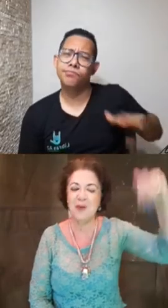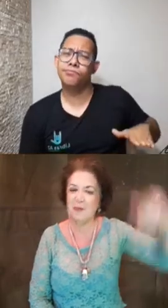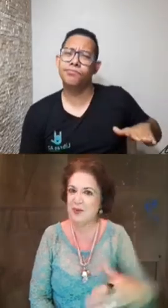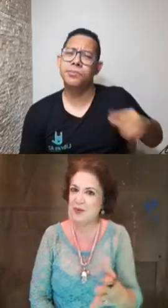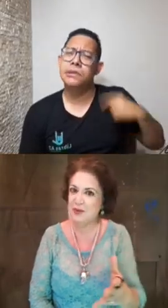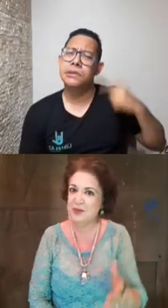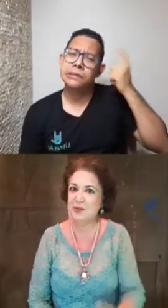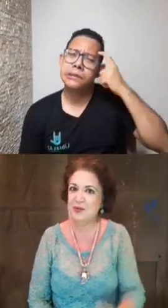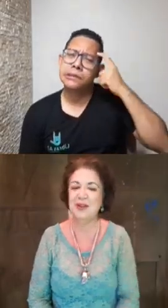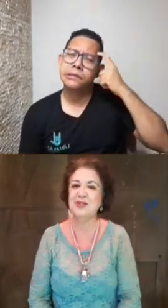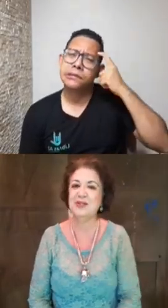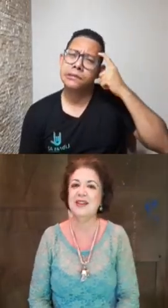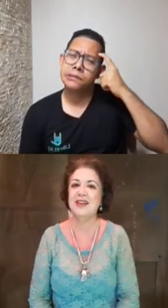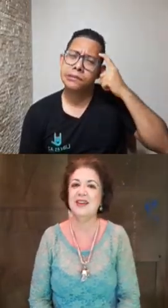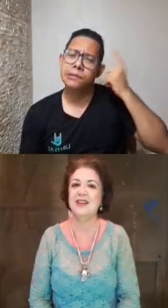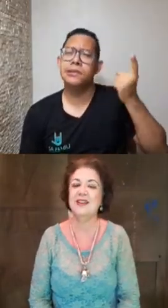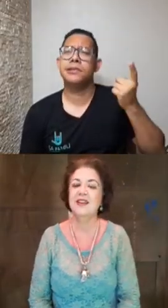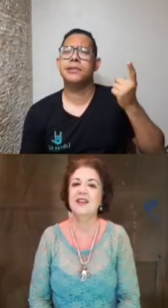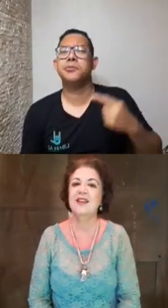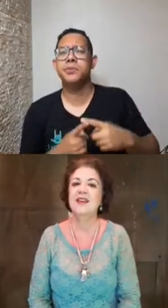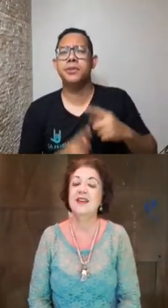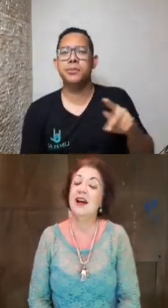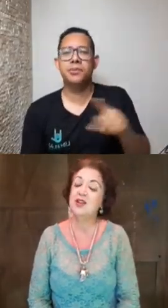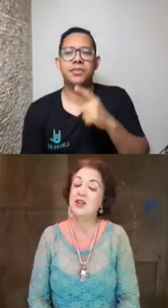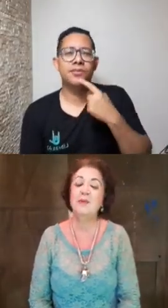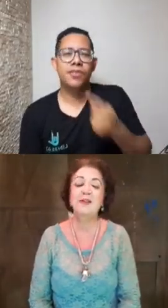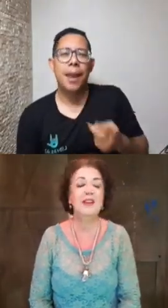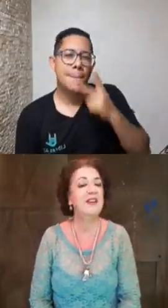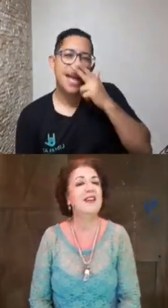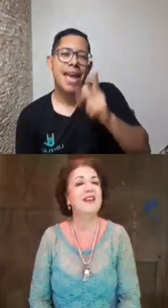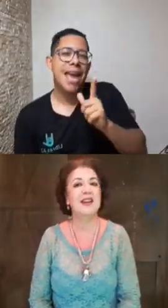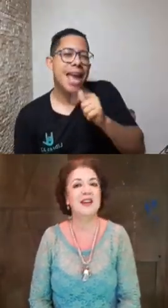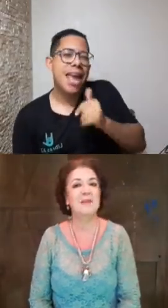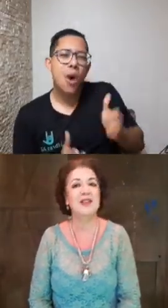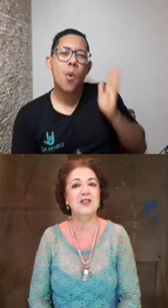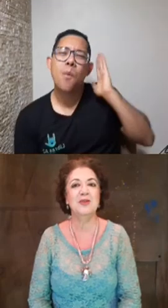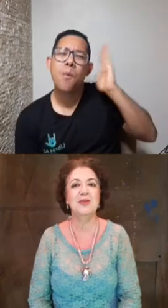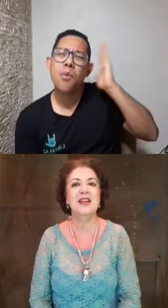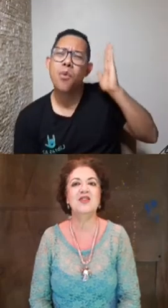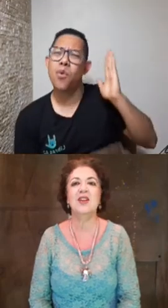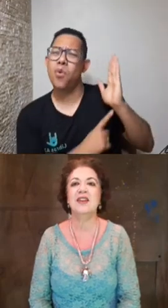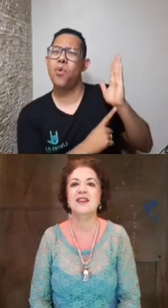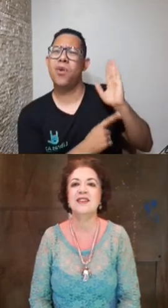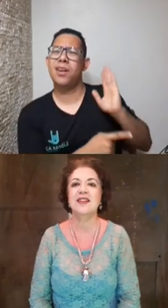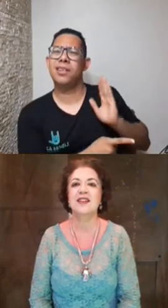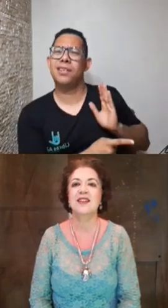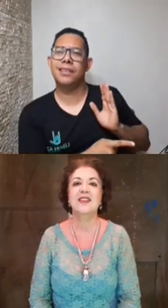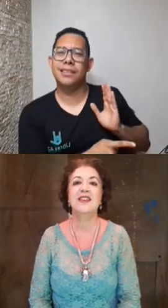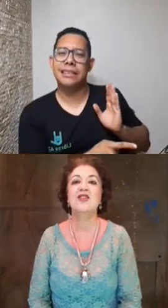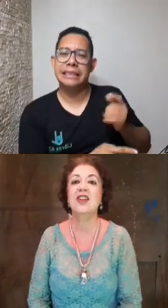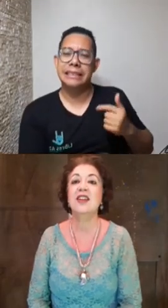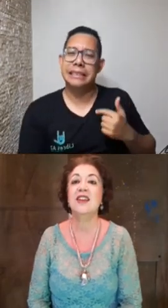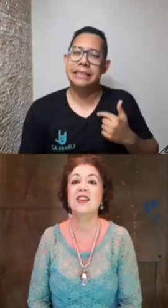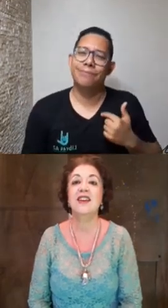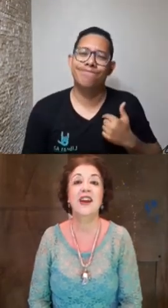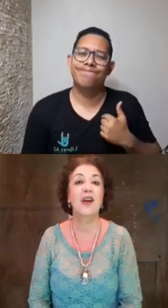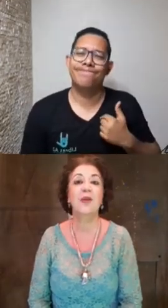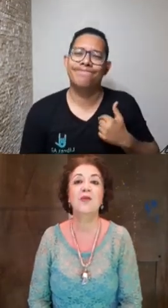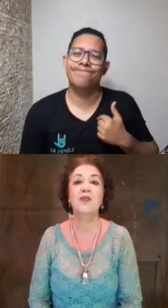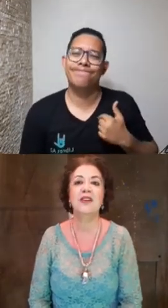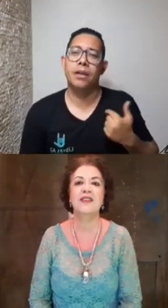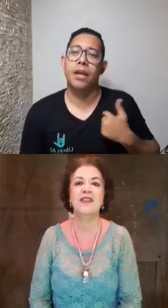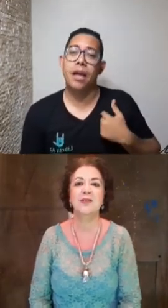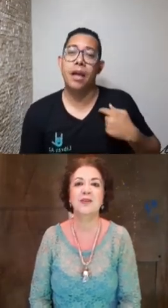memória o percurso do Rio Tietê. Acho que eu preferiria ter aprendido desde criança que Tietê é o